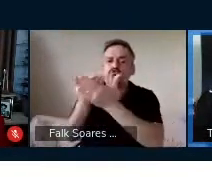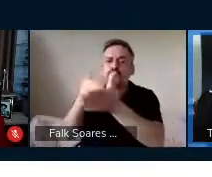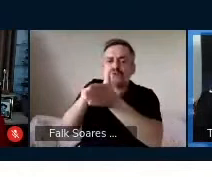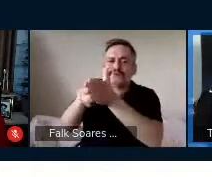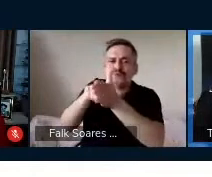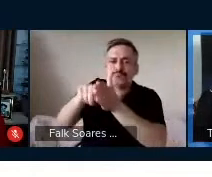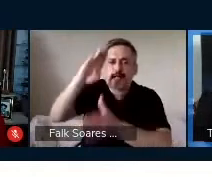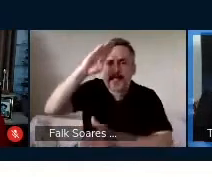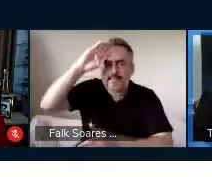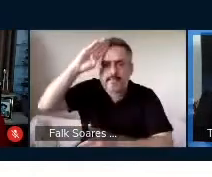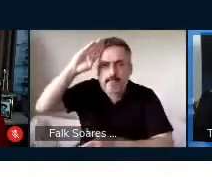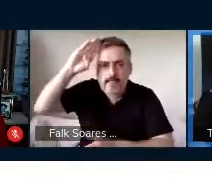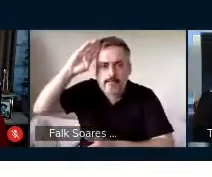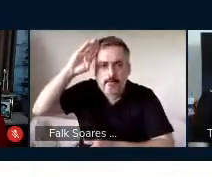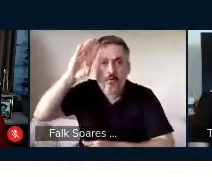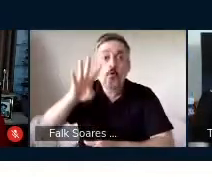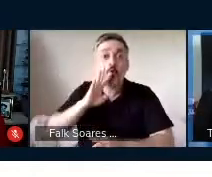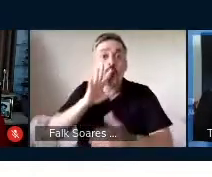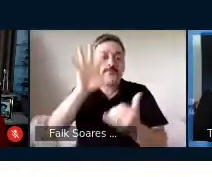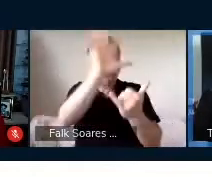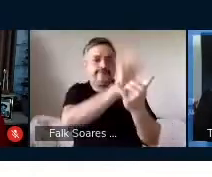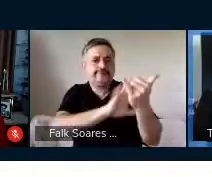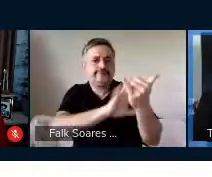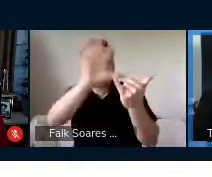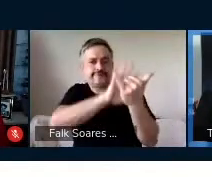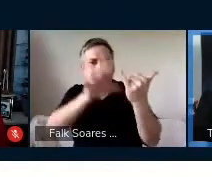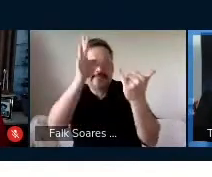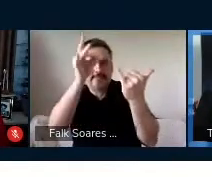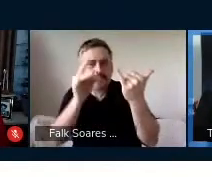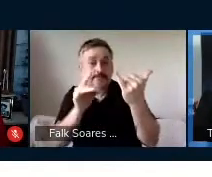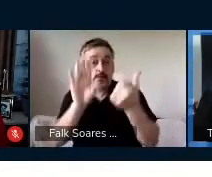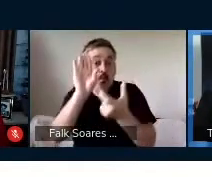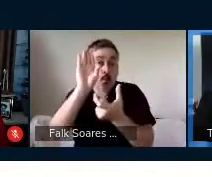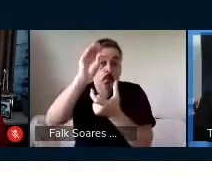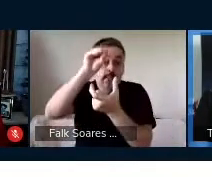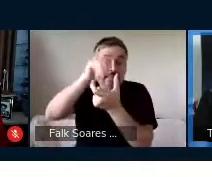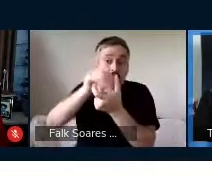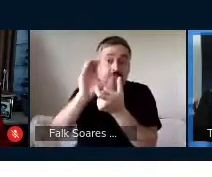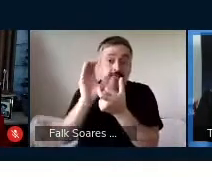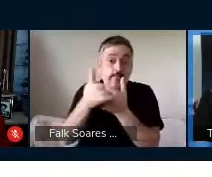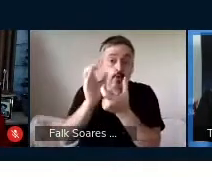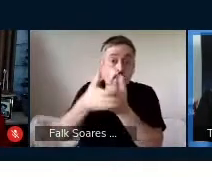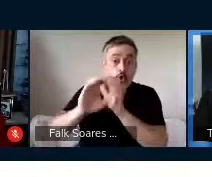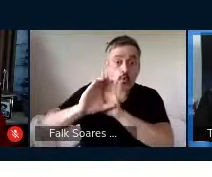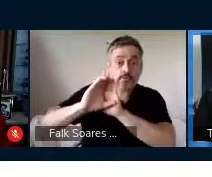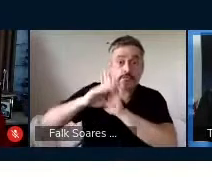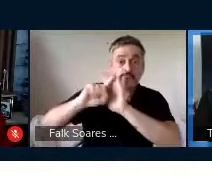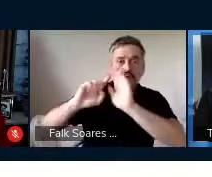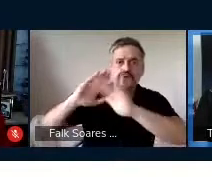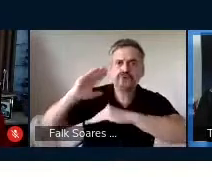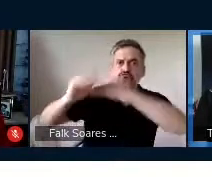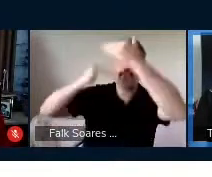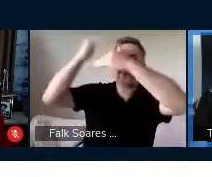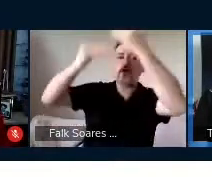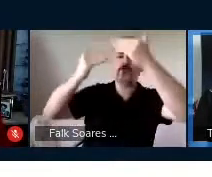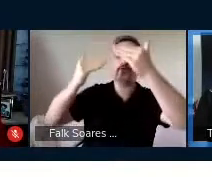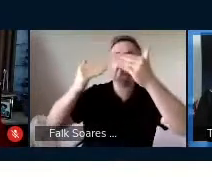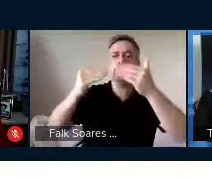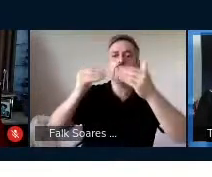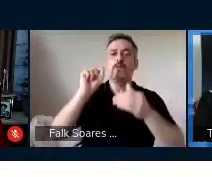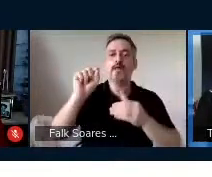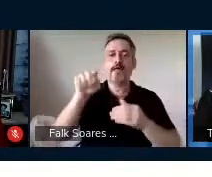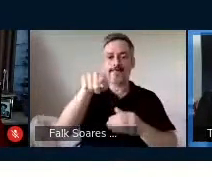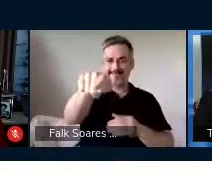conceitual estrutura sintática, a fim de registrar e divulgar os sinais-termo do campo conceitual